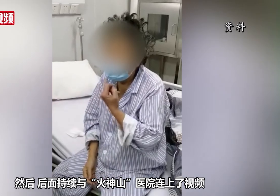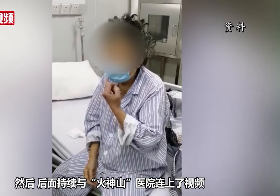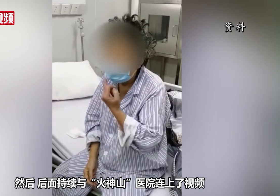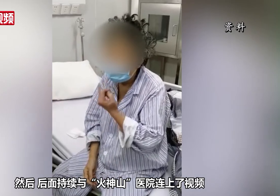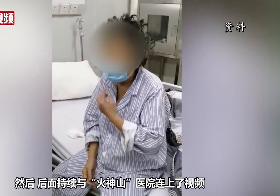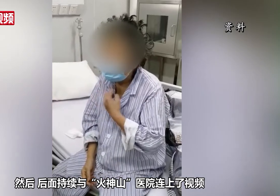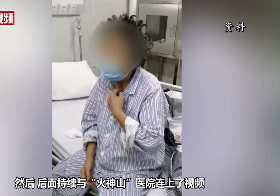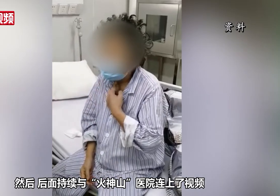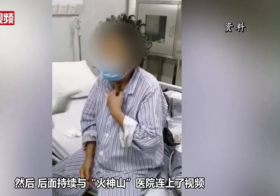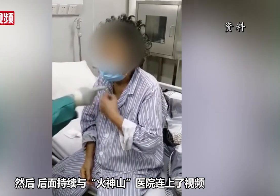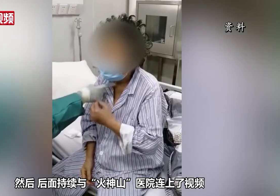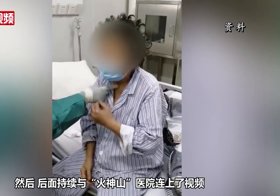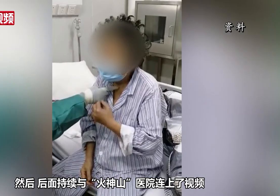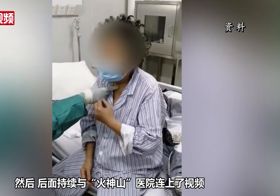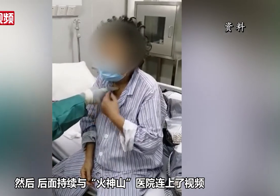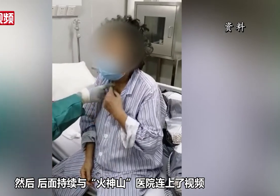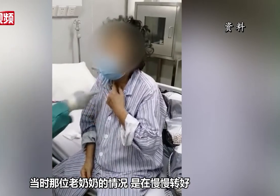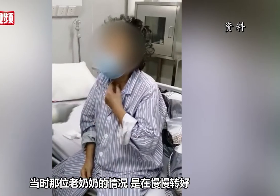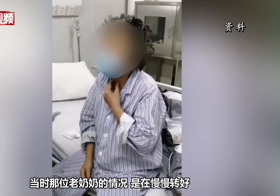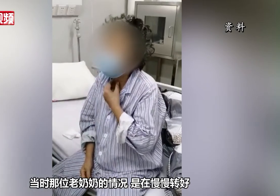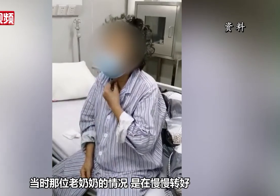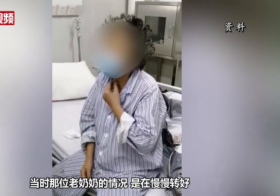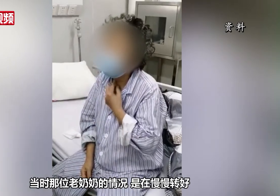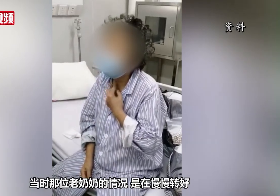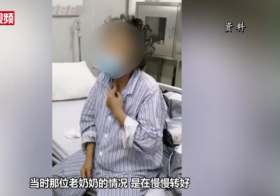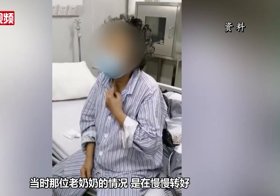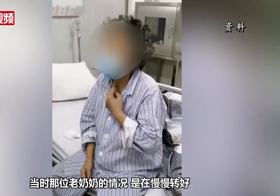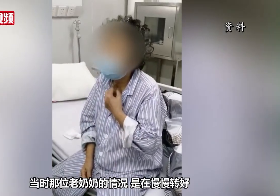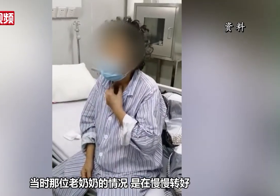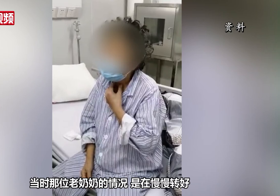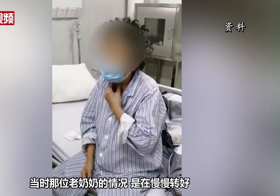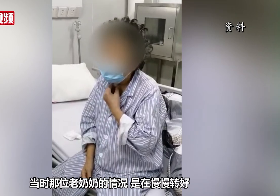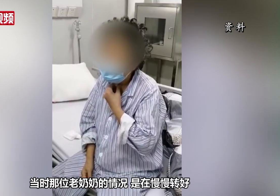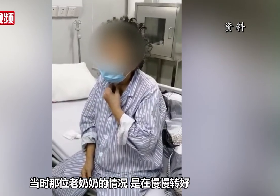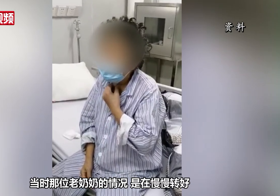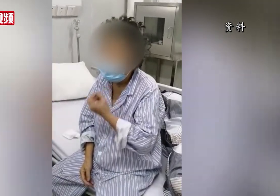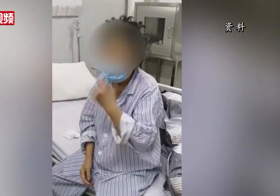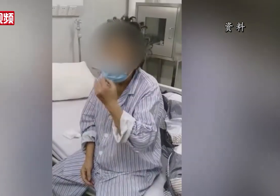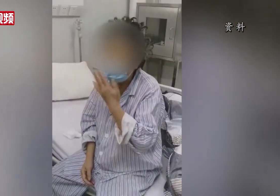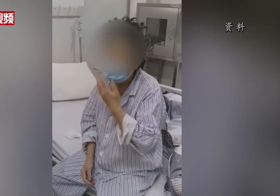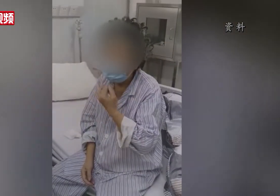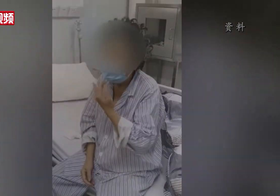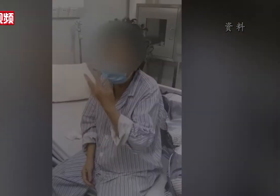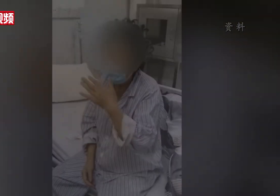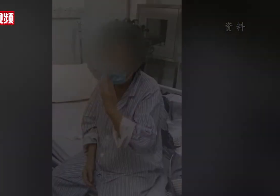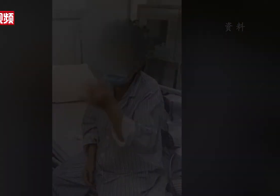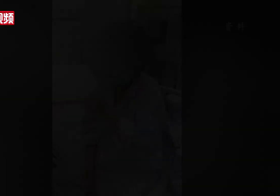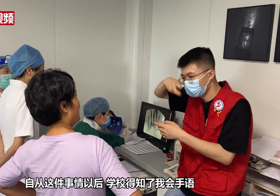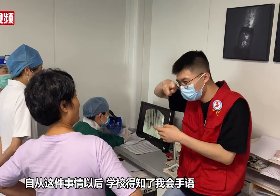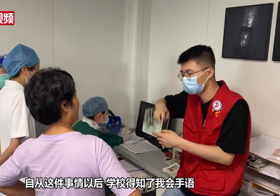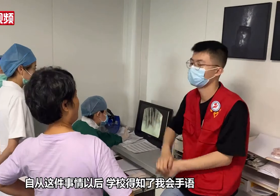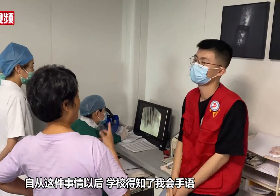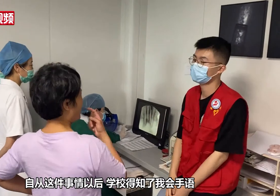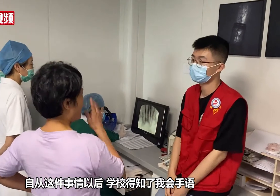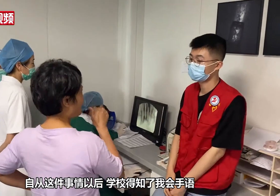后后面持续的与火神山医院连上了视频，当时那位老奶奶的情况是慢慢在转好的。